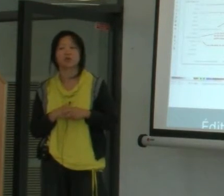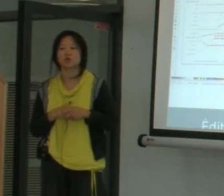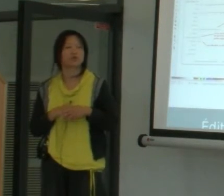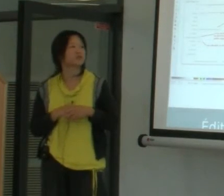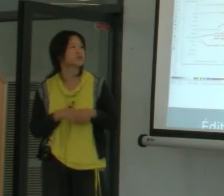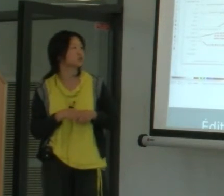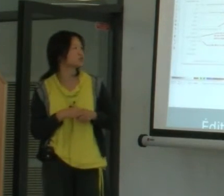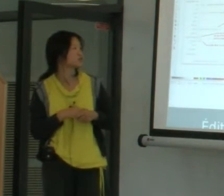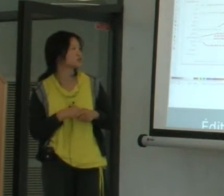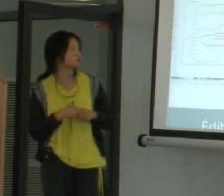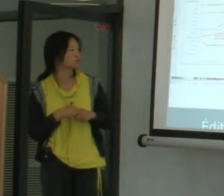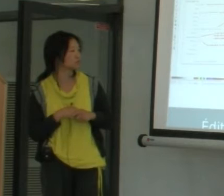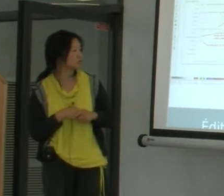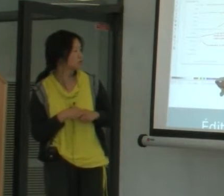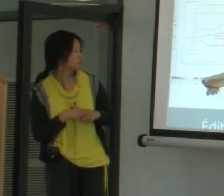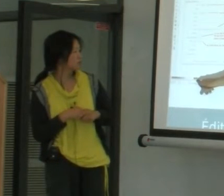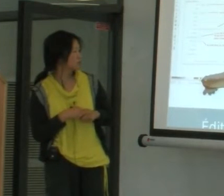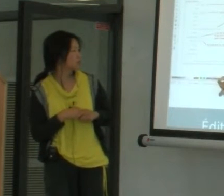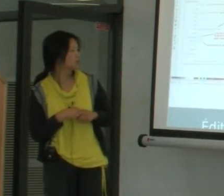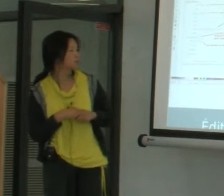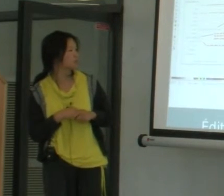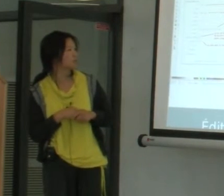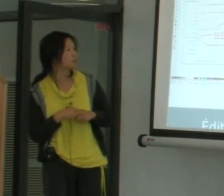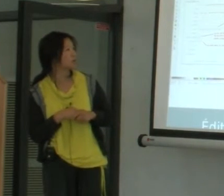Ouais, après, on peut réfléchir à toutes ces questions.